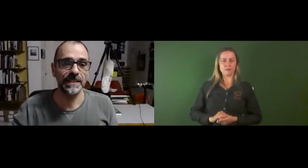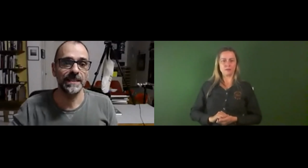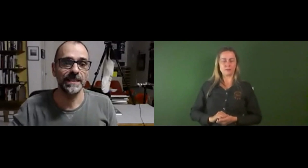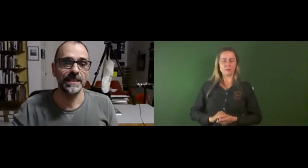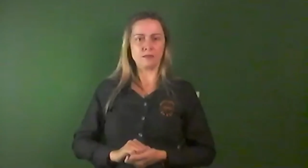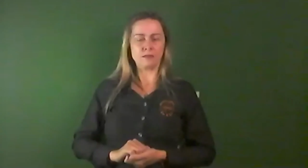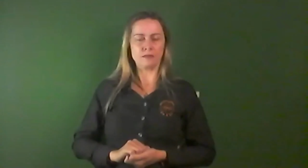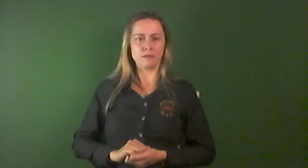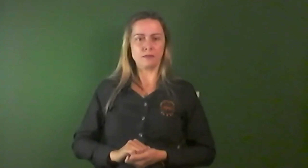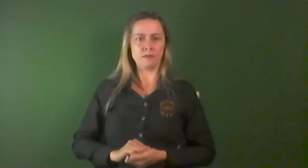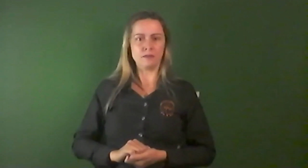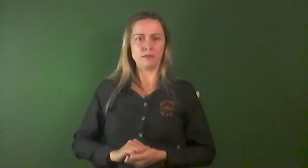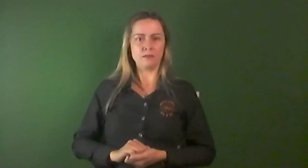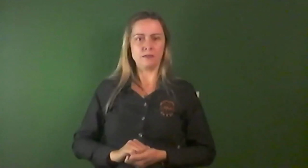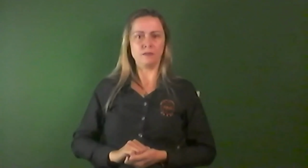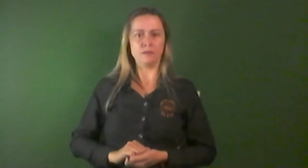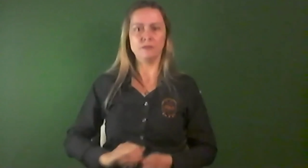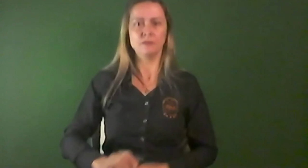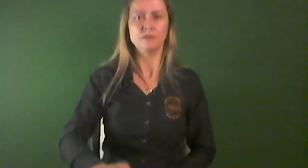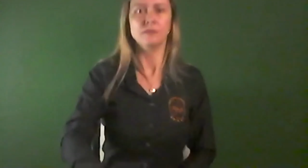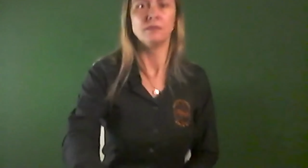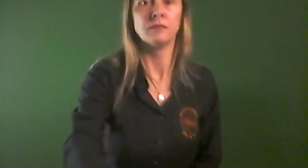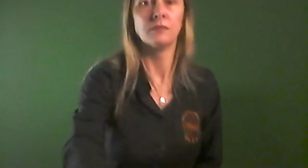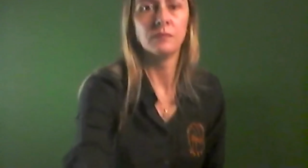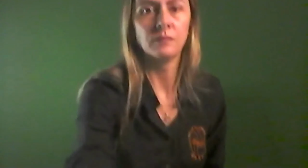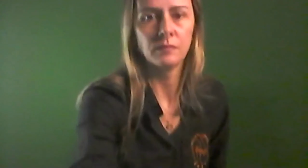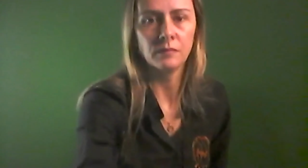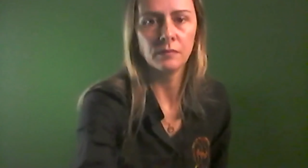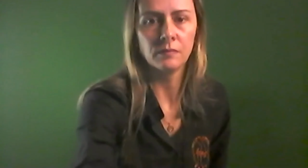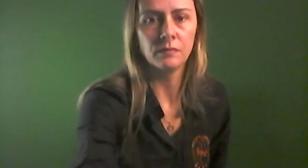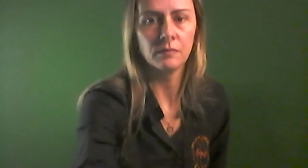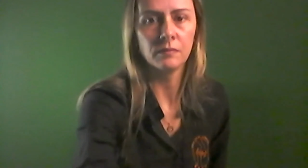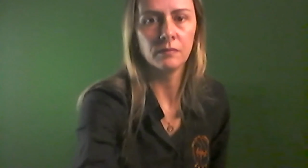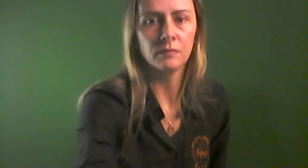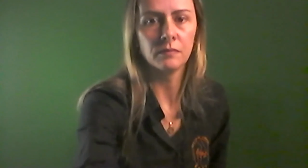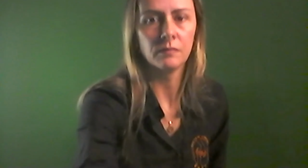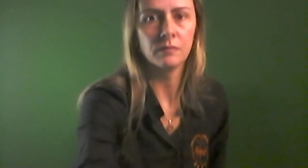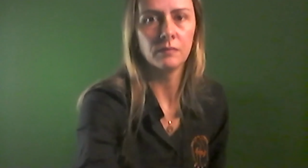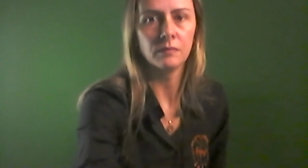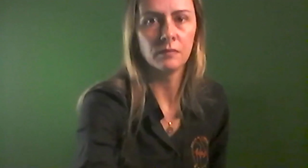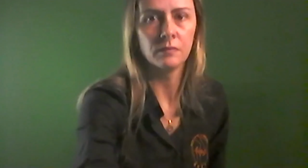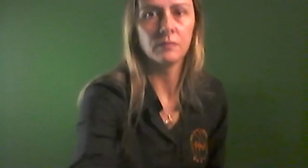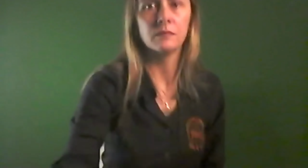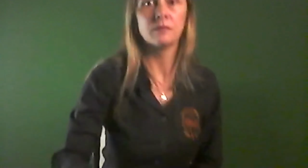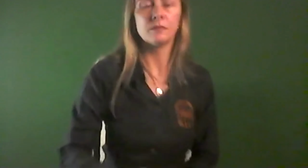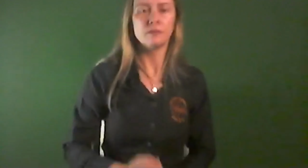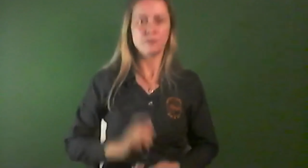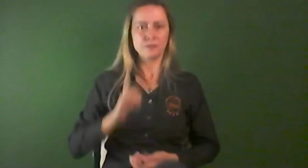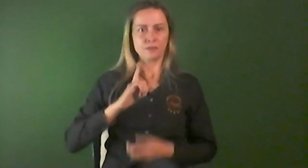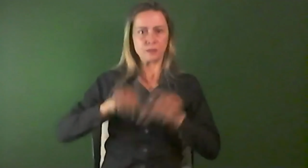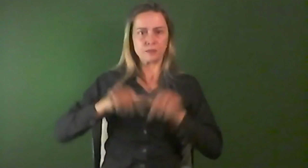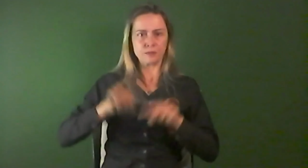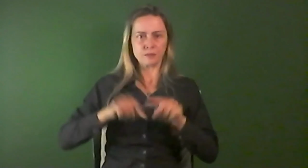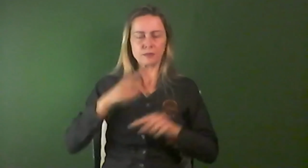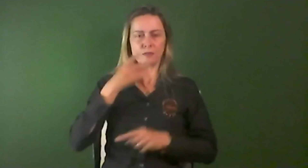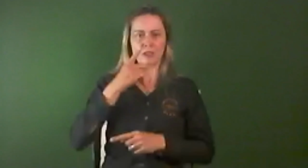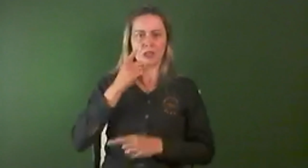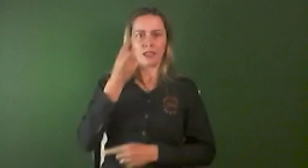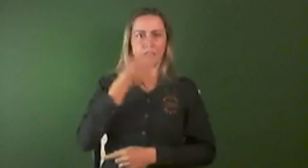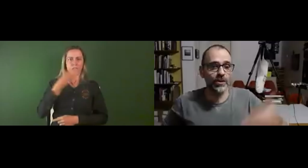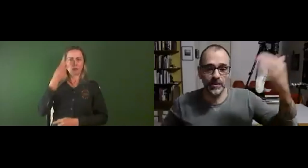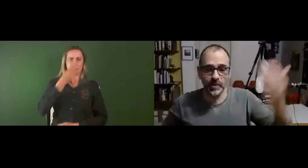tinha aqui material para falar por umas 3 horas e pouco, né? E eu, conforme eu vou medindo o tempo da minha fala